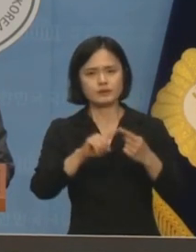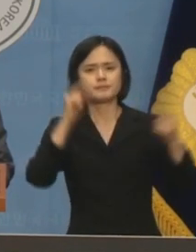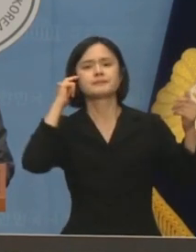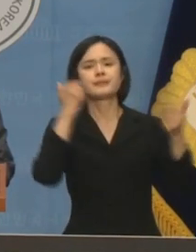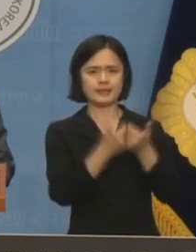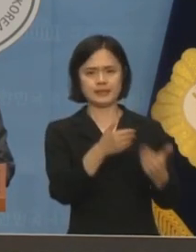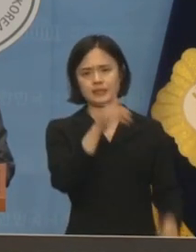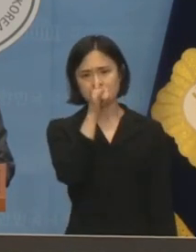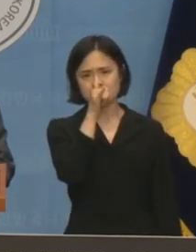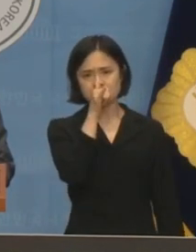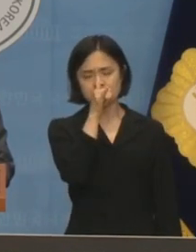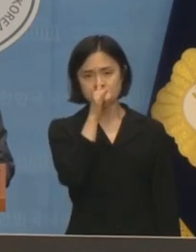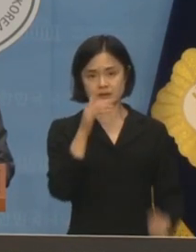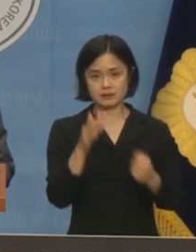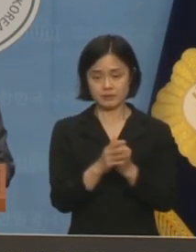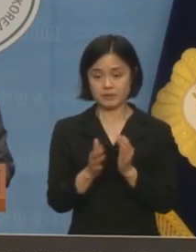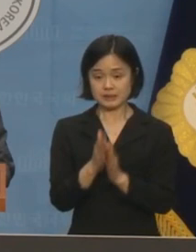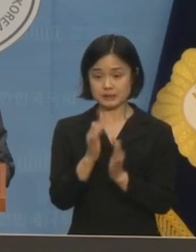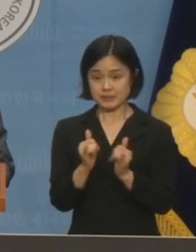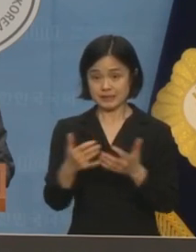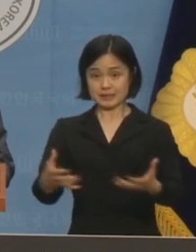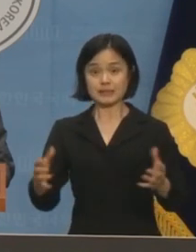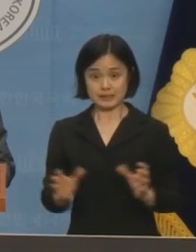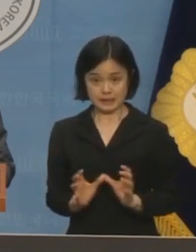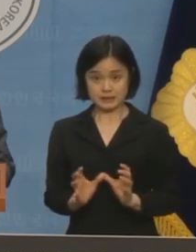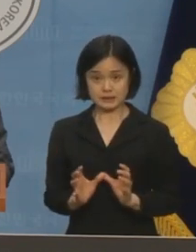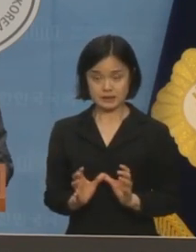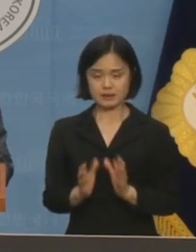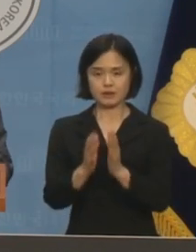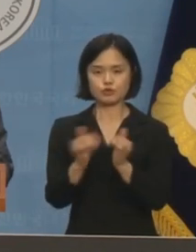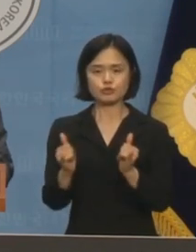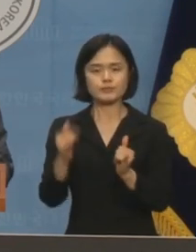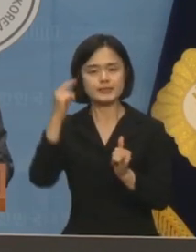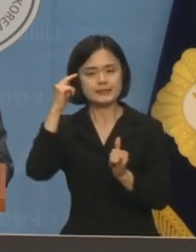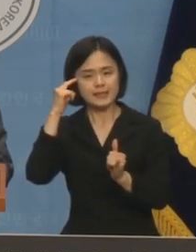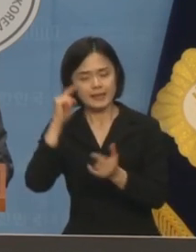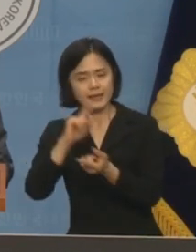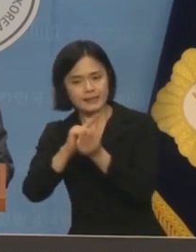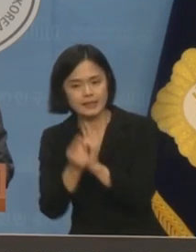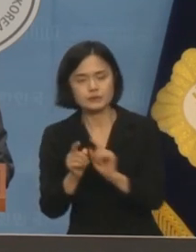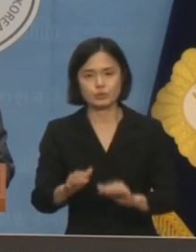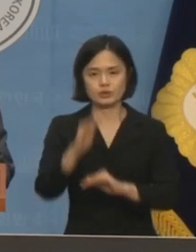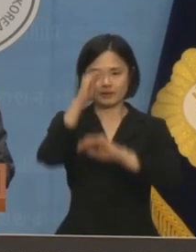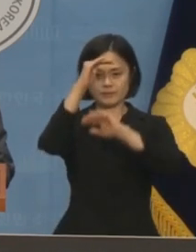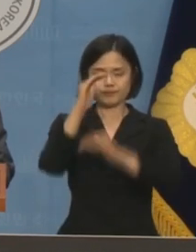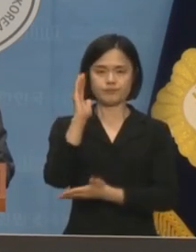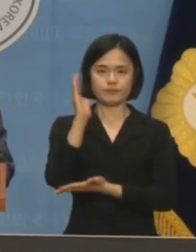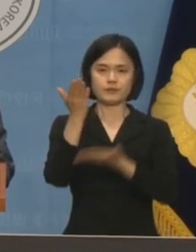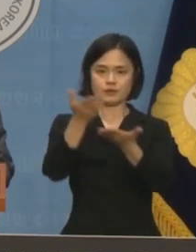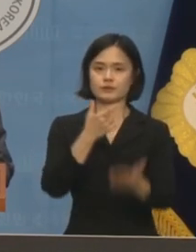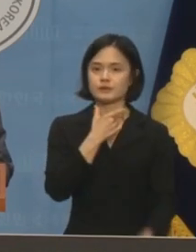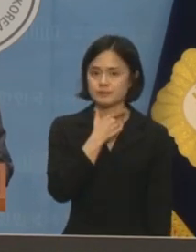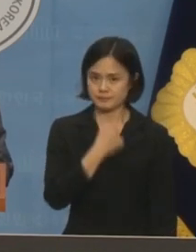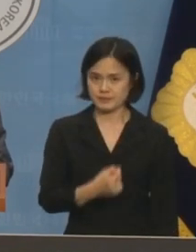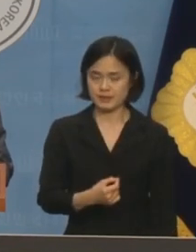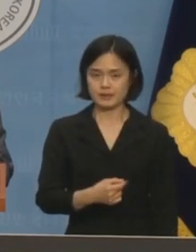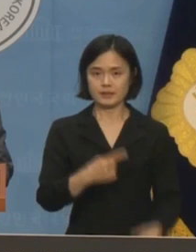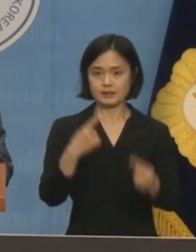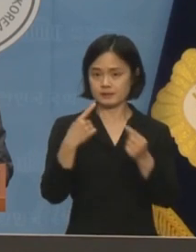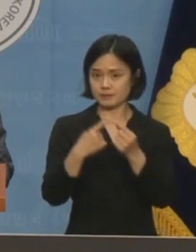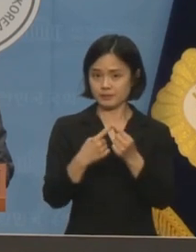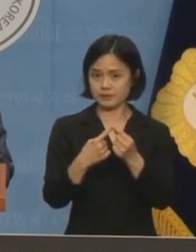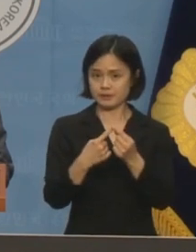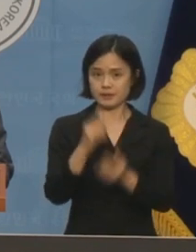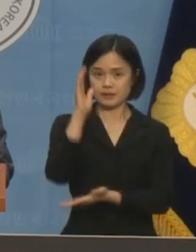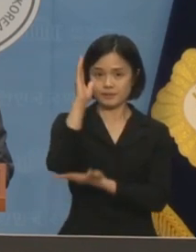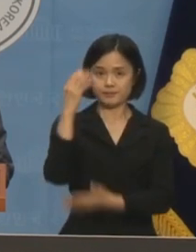시민단체가 분명한 입장, 국민을 대변하는 입장을 발표하는 기자회견을 개최하겠습니다. 오늘 첫 번째 모두 발언해